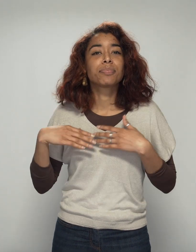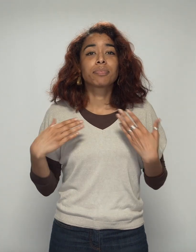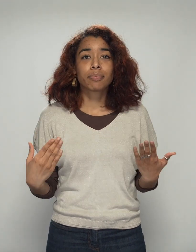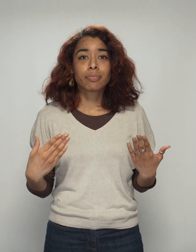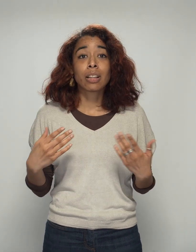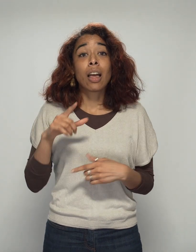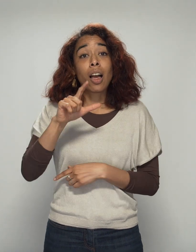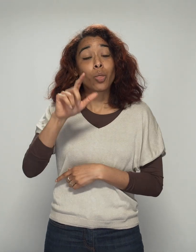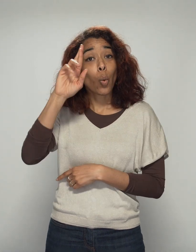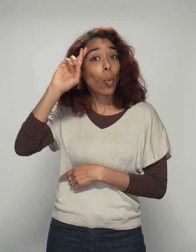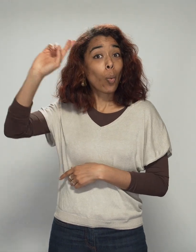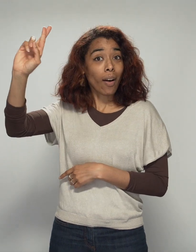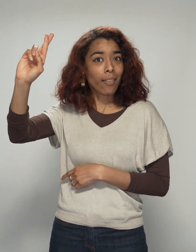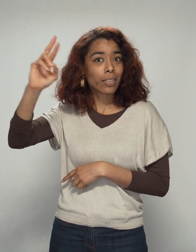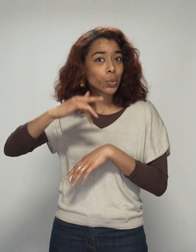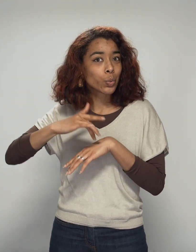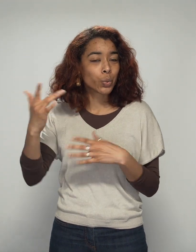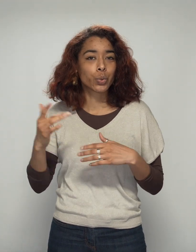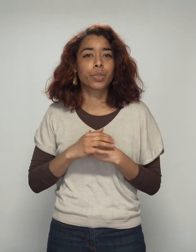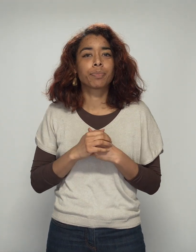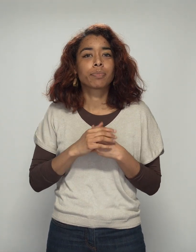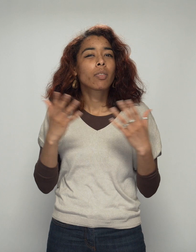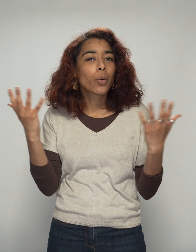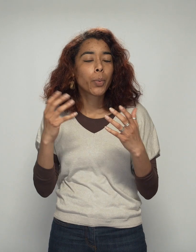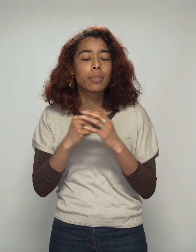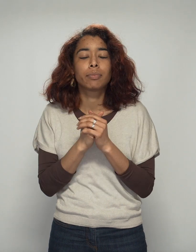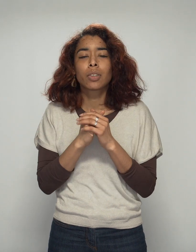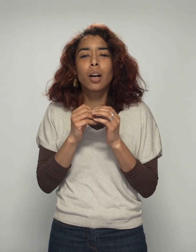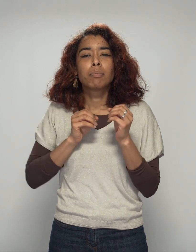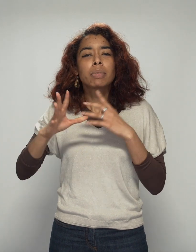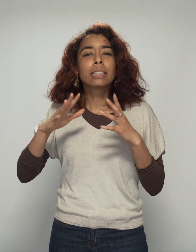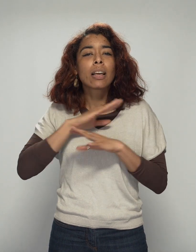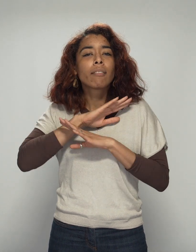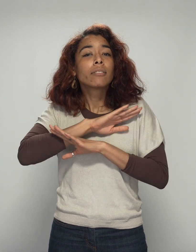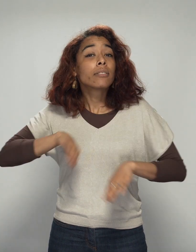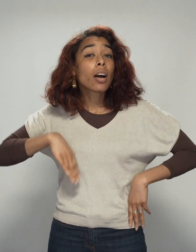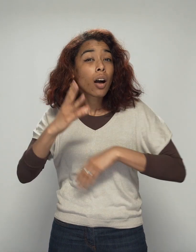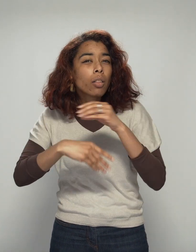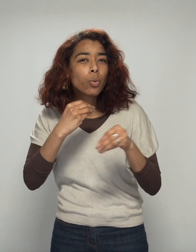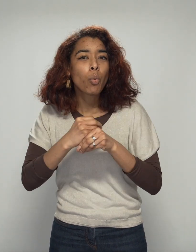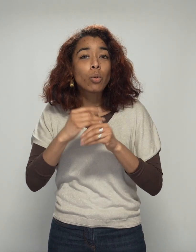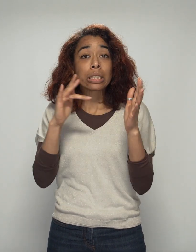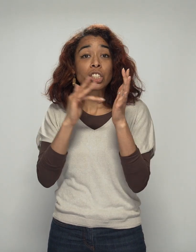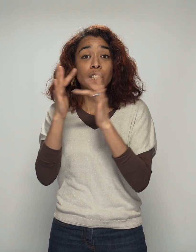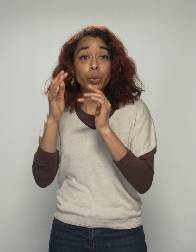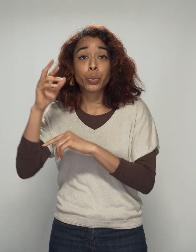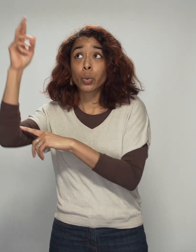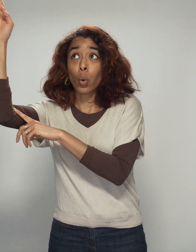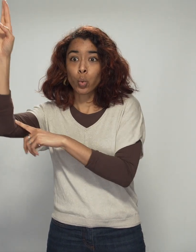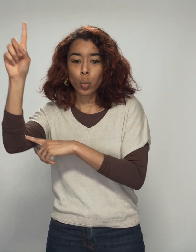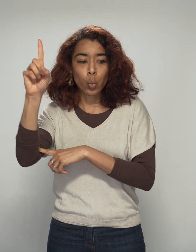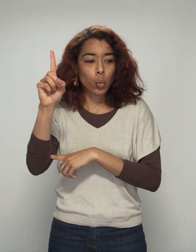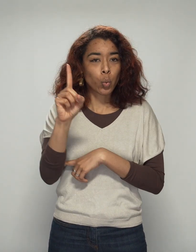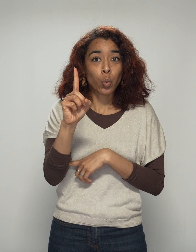Et j'ai fait de rêves. C'était comme une atmosphère apocalyptique où je voyais que Jésus, en